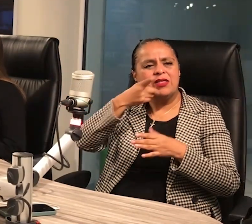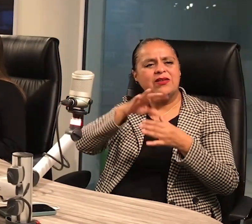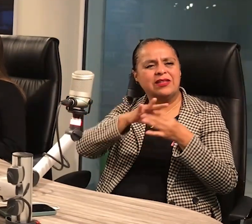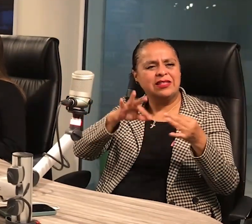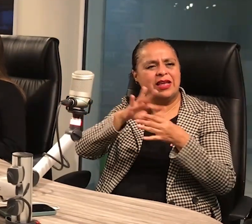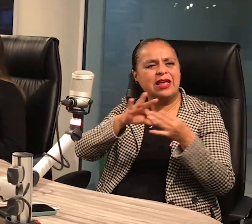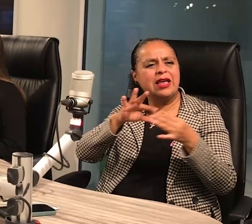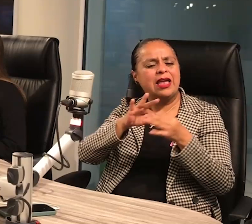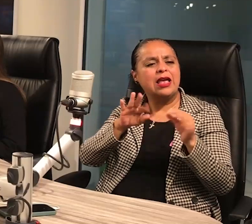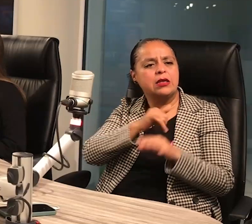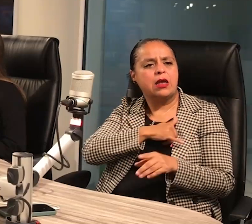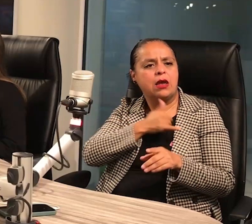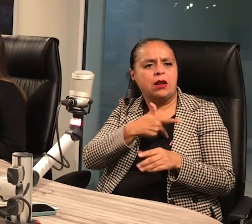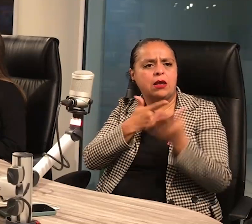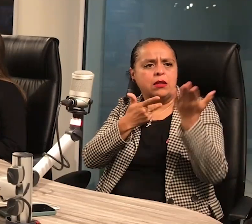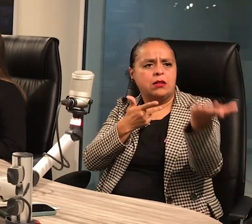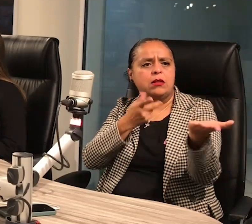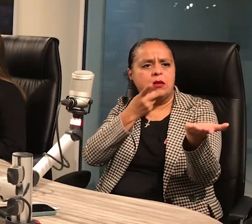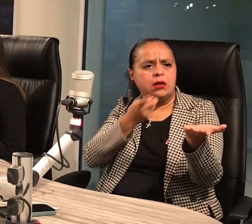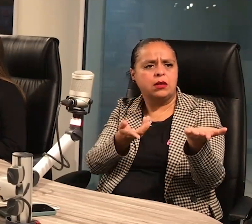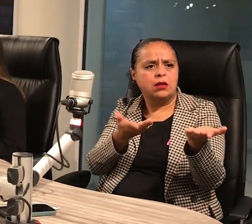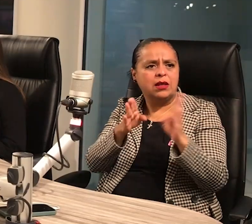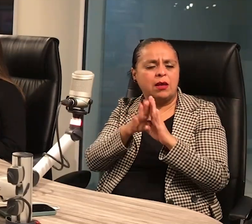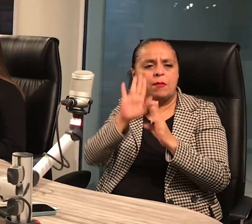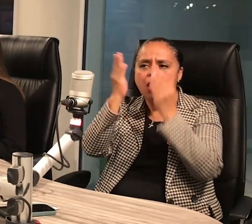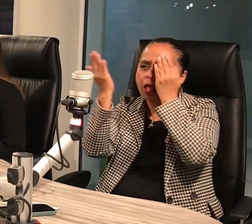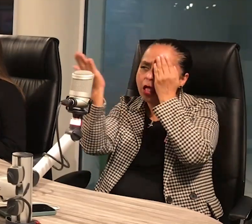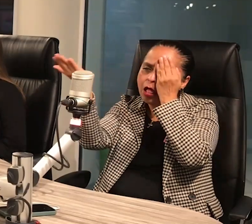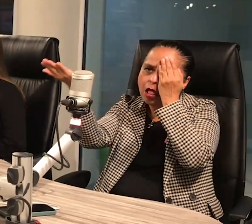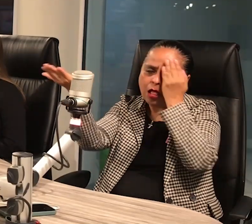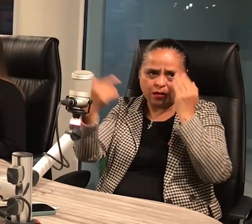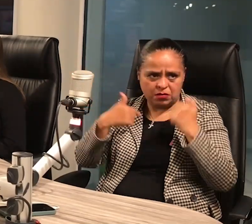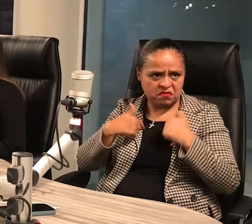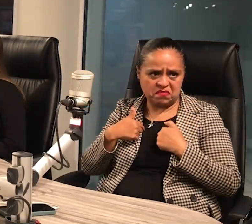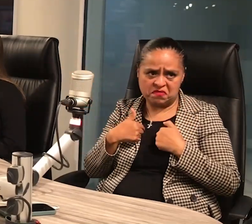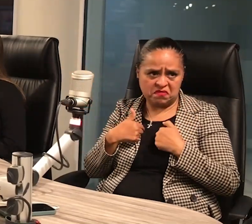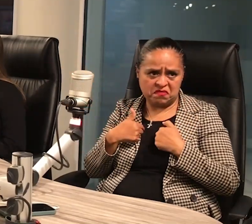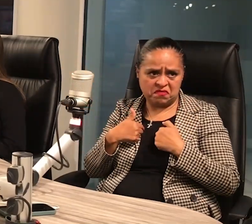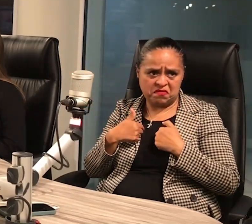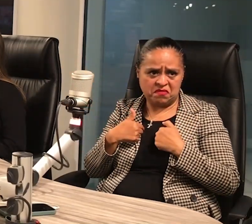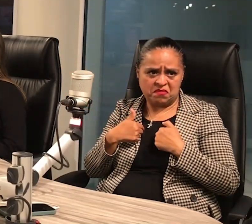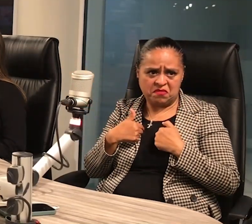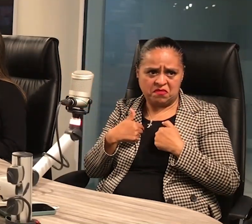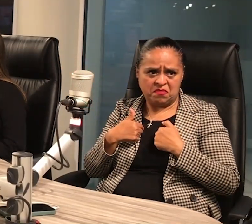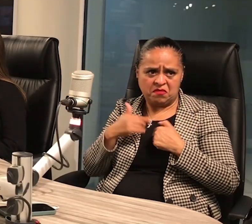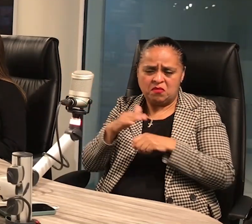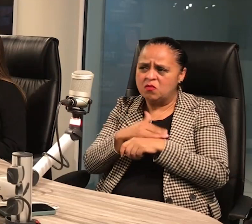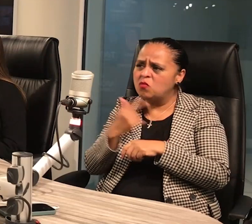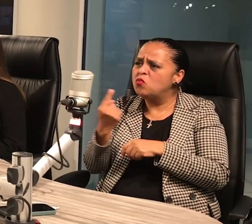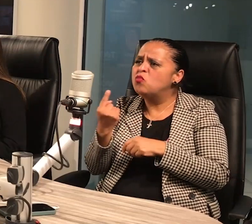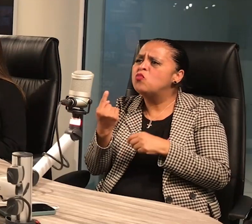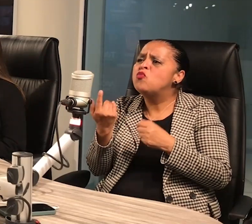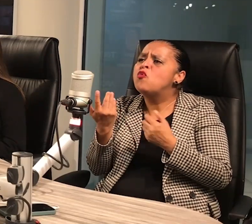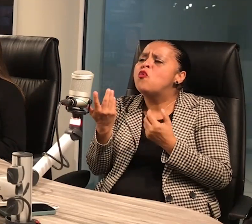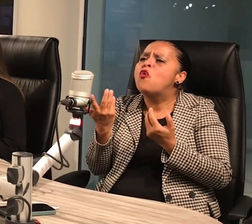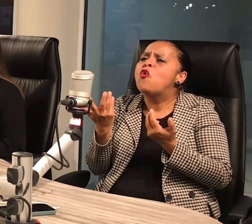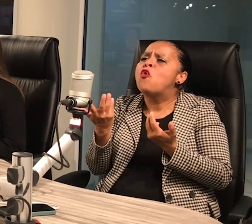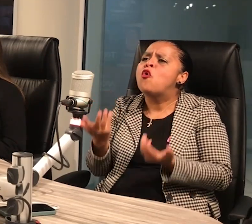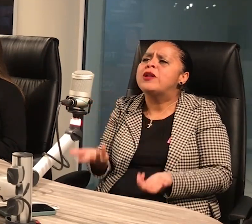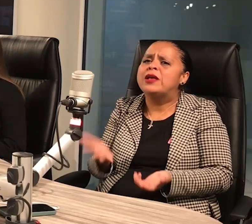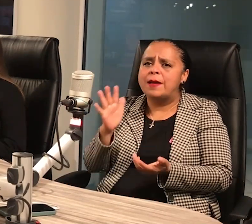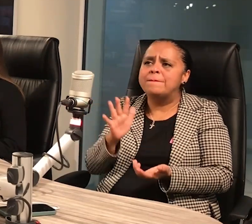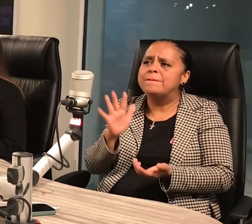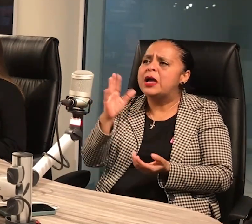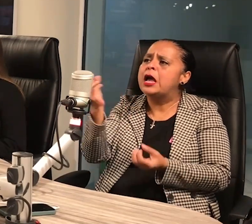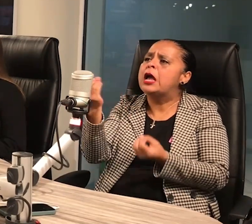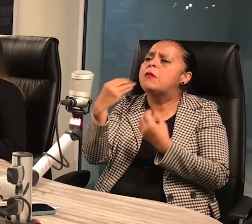momento Yareni, de las limosnas, ¿no? ¿Por qué tendríamos que esperar a que nos den